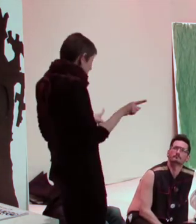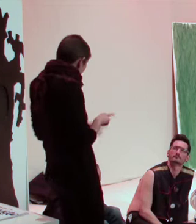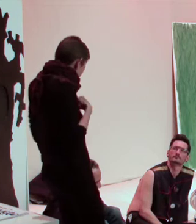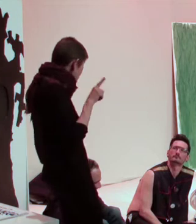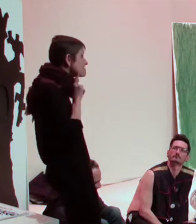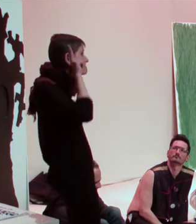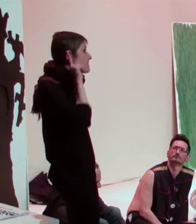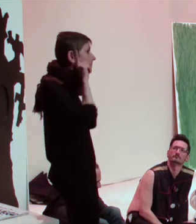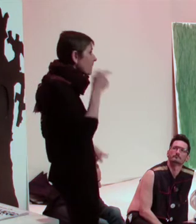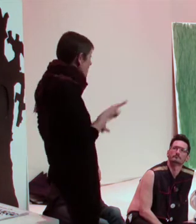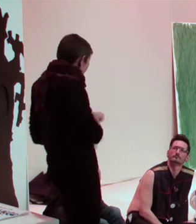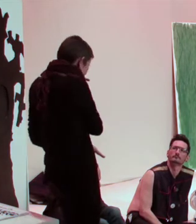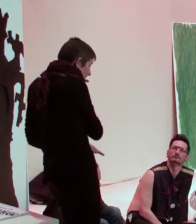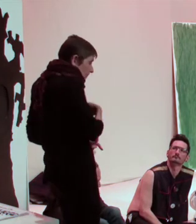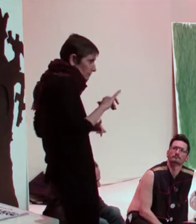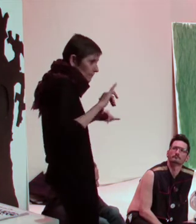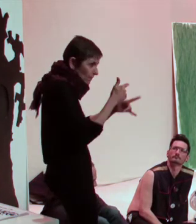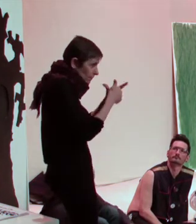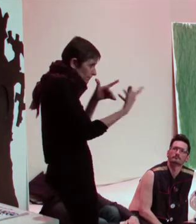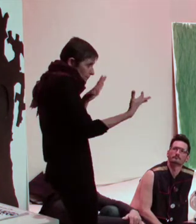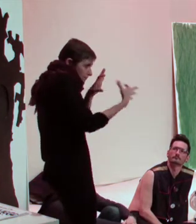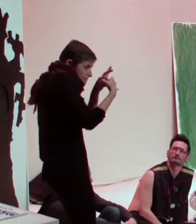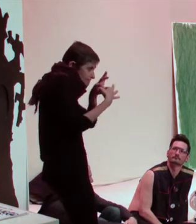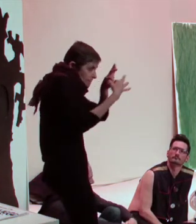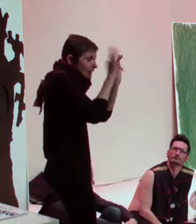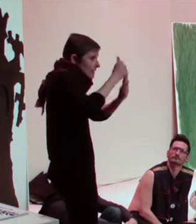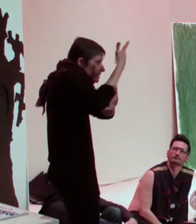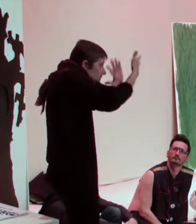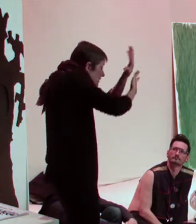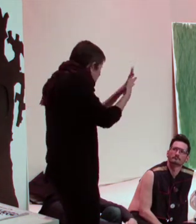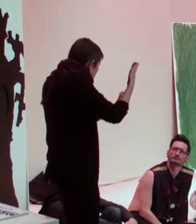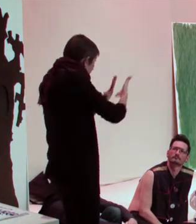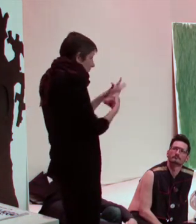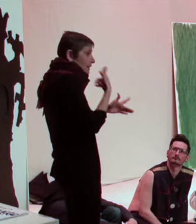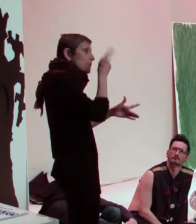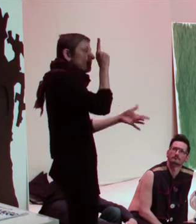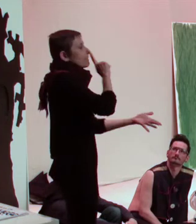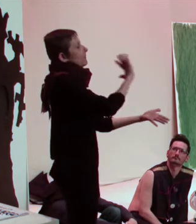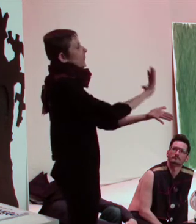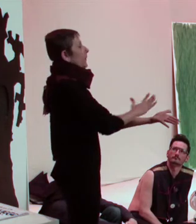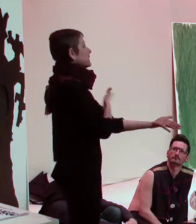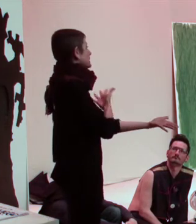joue avec les gestes. Voilà, c'est ce qu'on fait tous les deux dans cette poésie de cette belle